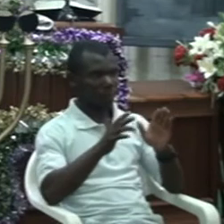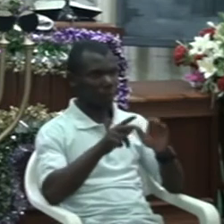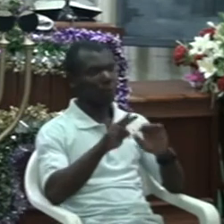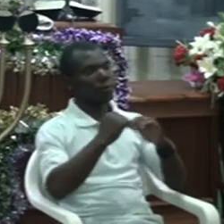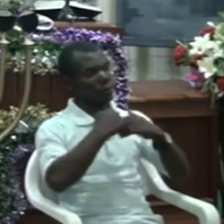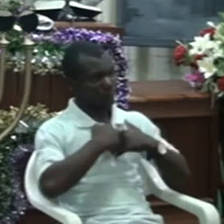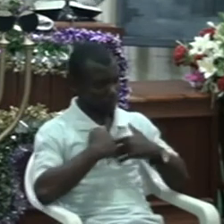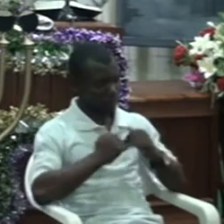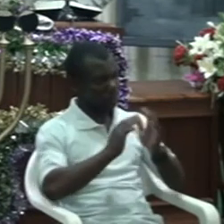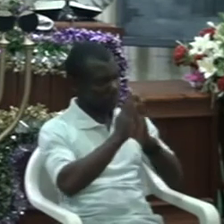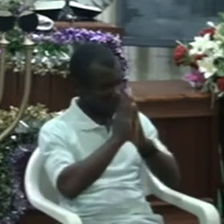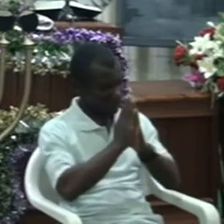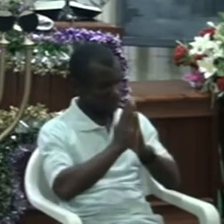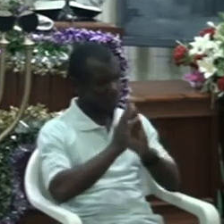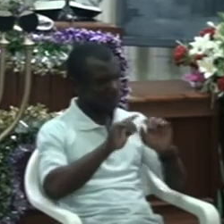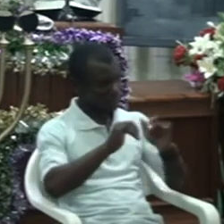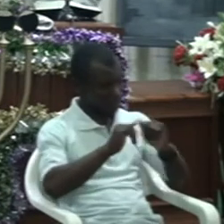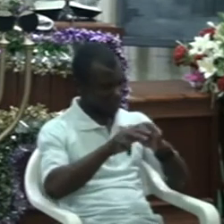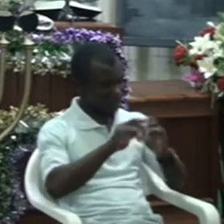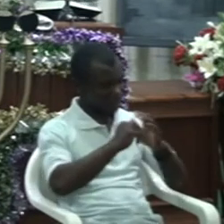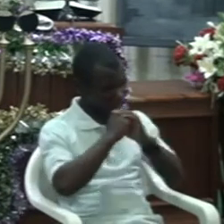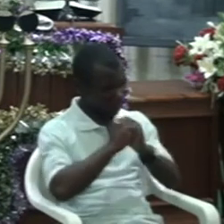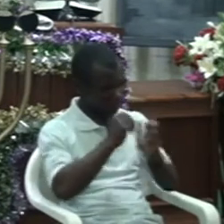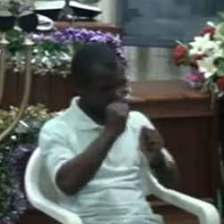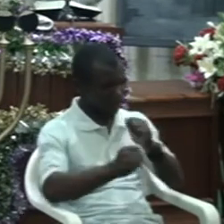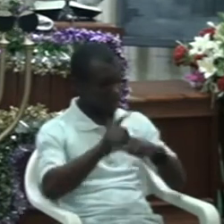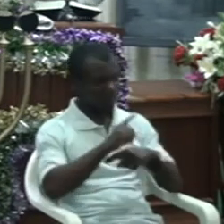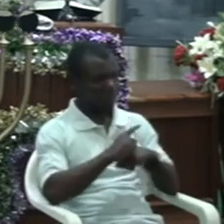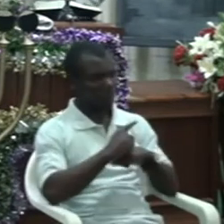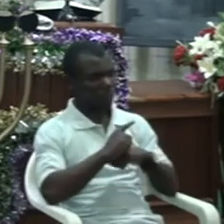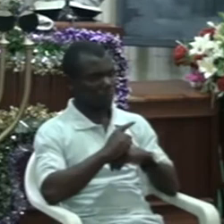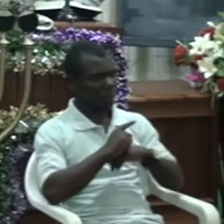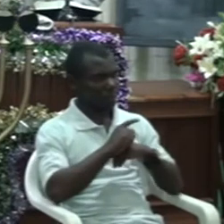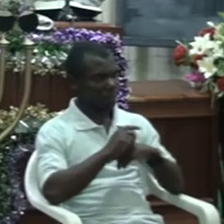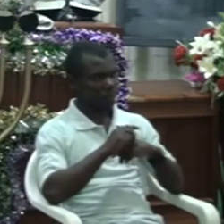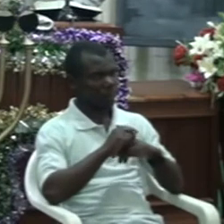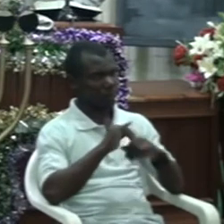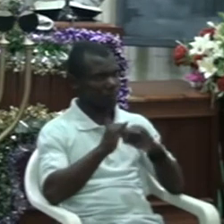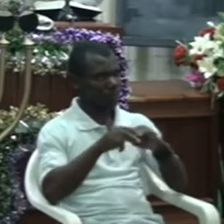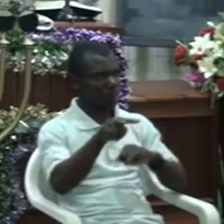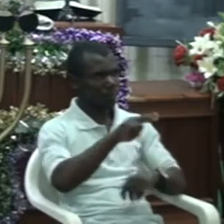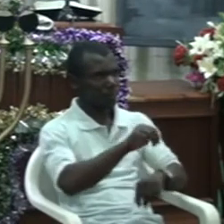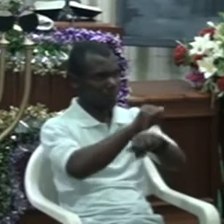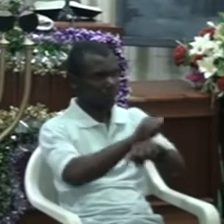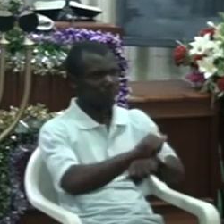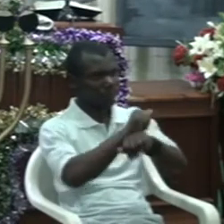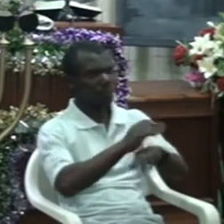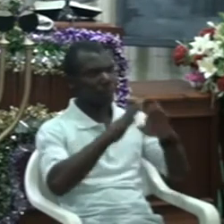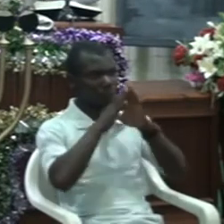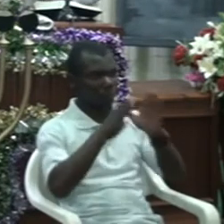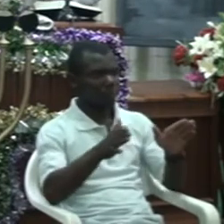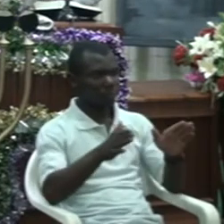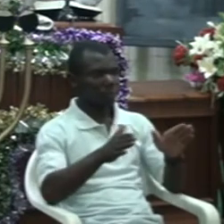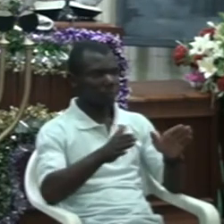Umeomba, tu as prié. Mais kama ukeshi, mais si tu ne veilles pas. Kama uchi aujadapte, si tu ne t'adaptes